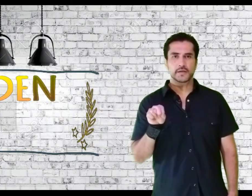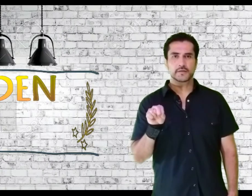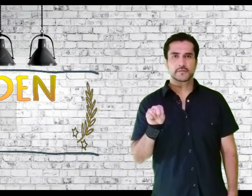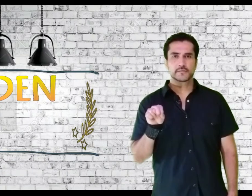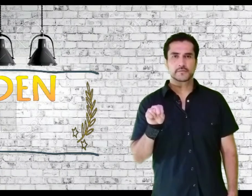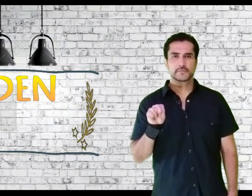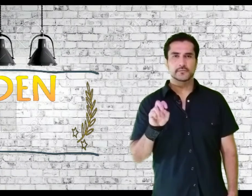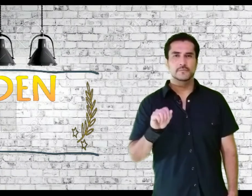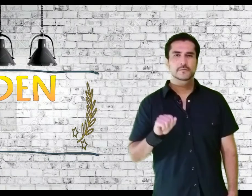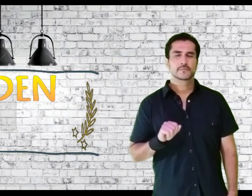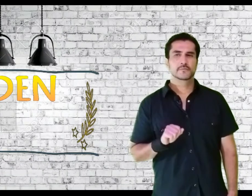N,